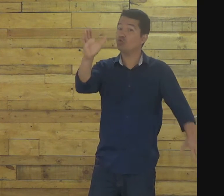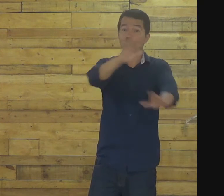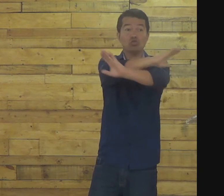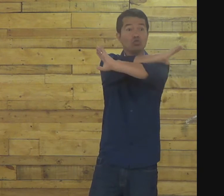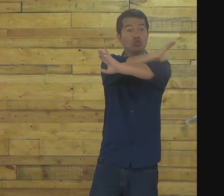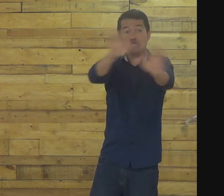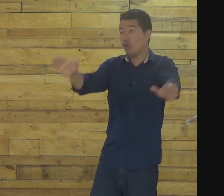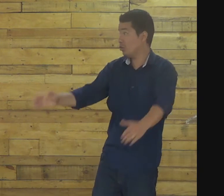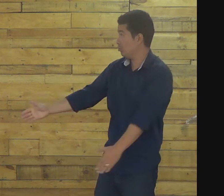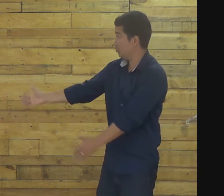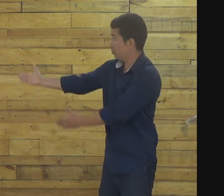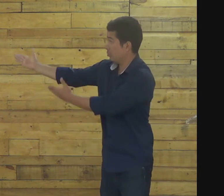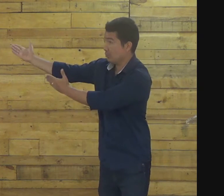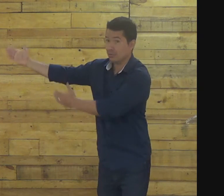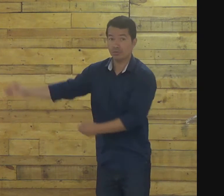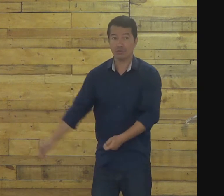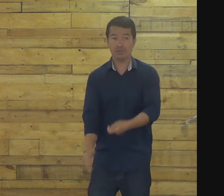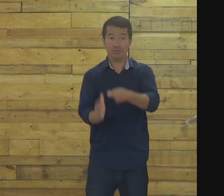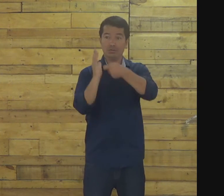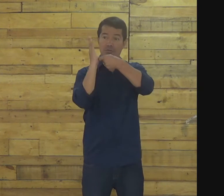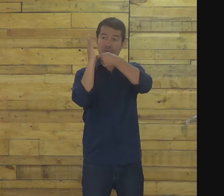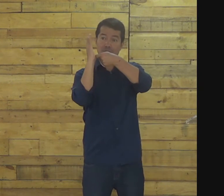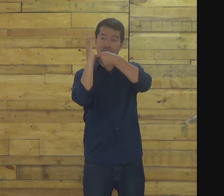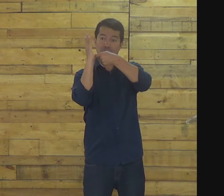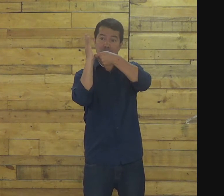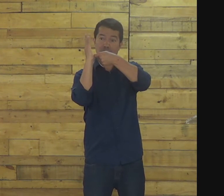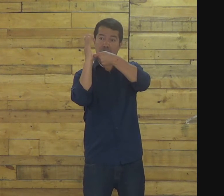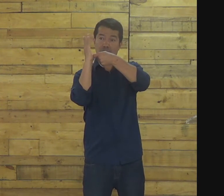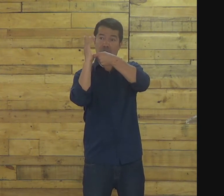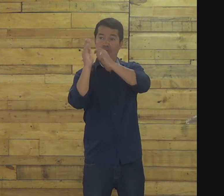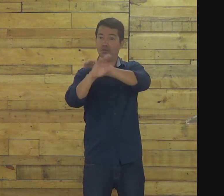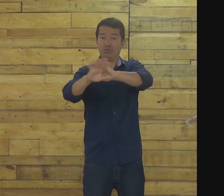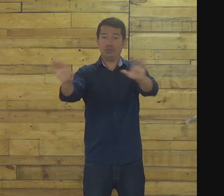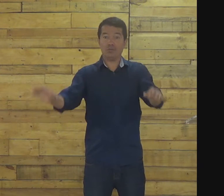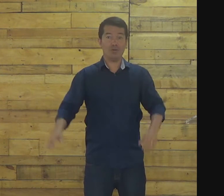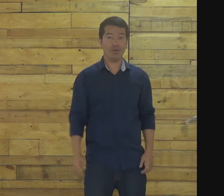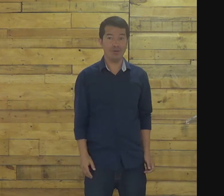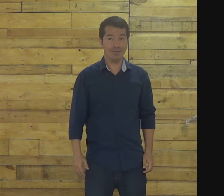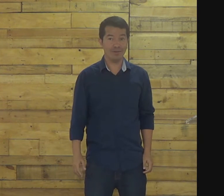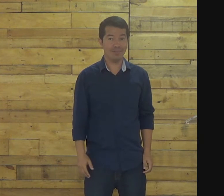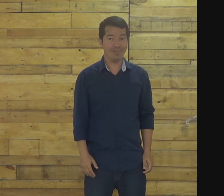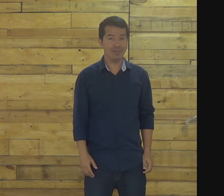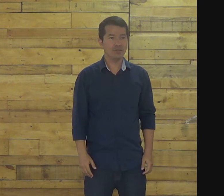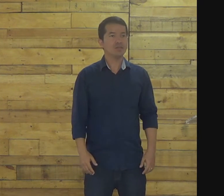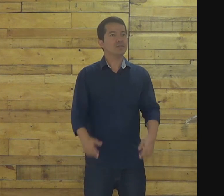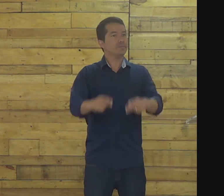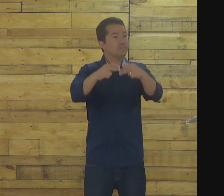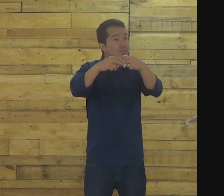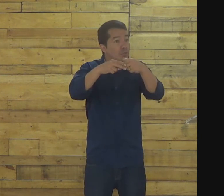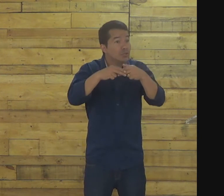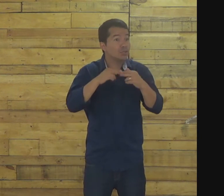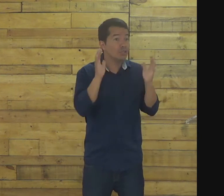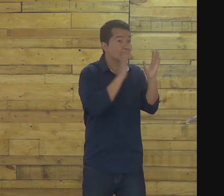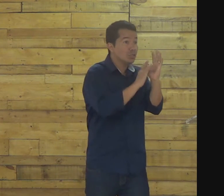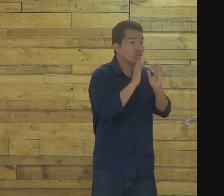No passado, só tinha a candeia. Só a candeia. Só.